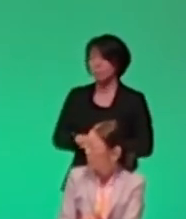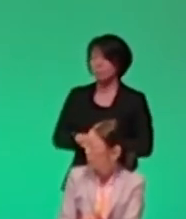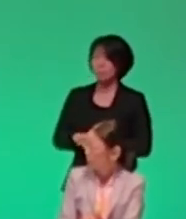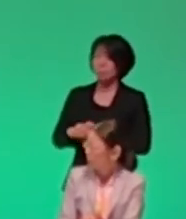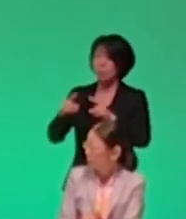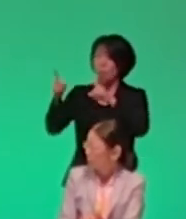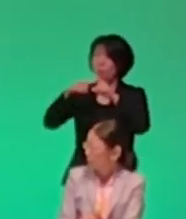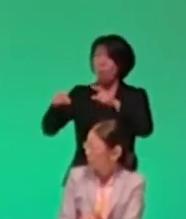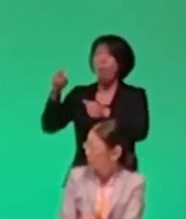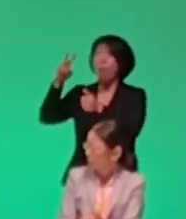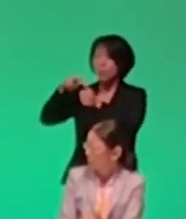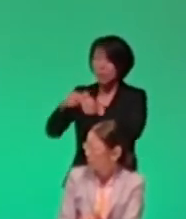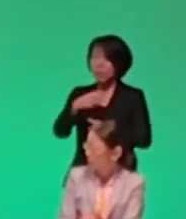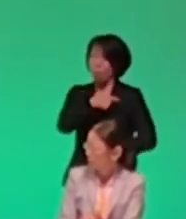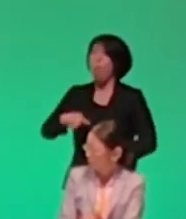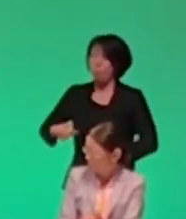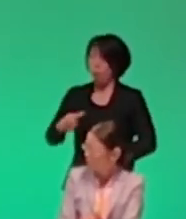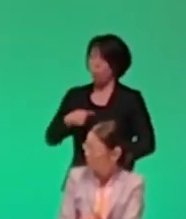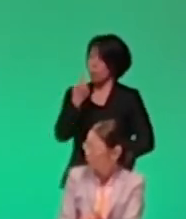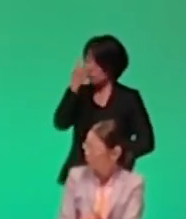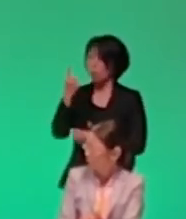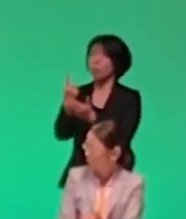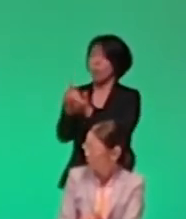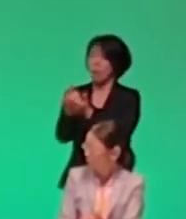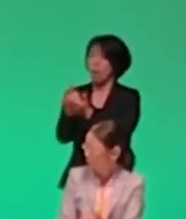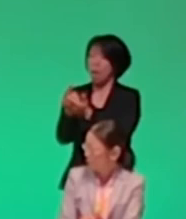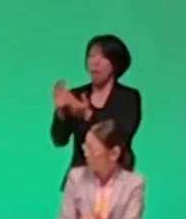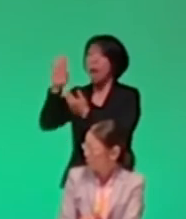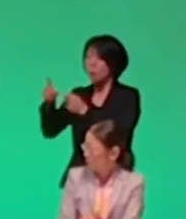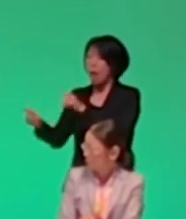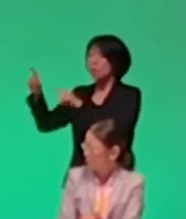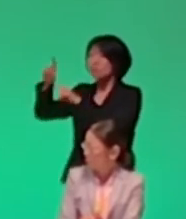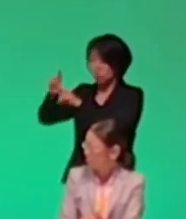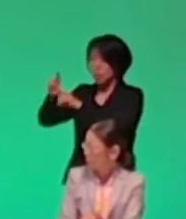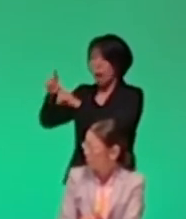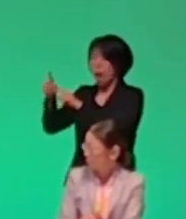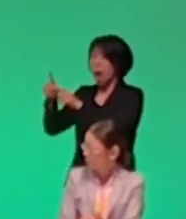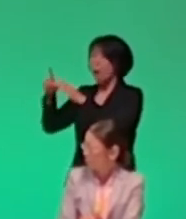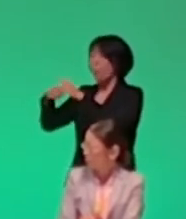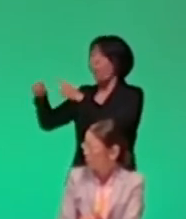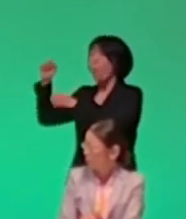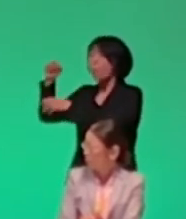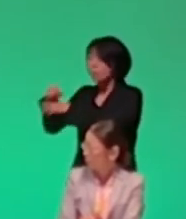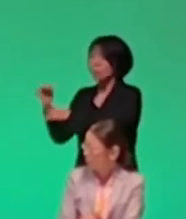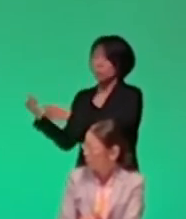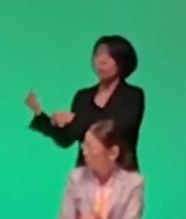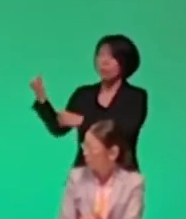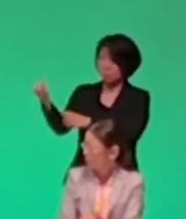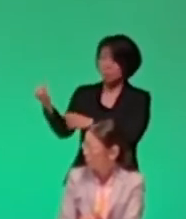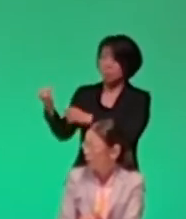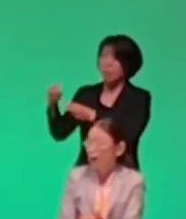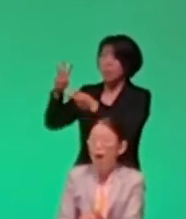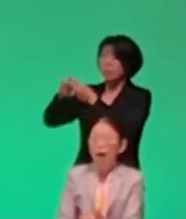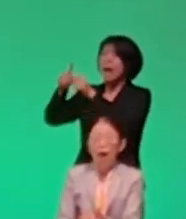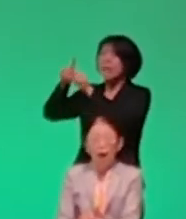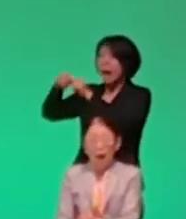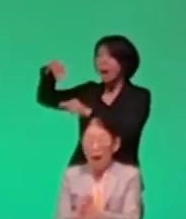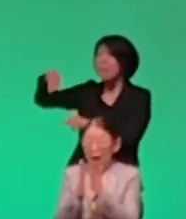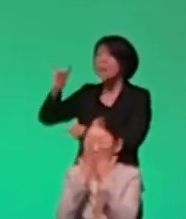公認候補は私一人だけだったんです。すごいでしょ。で後から追加婚に来た女性がいるんですけど、田中真紀子さんって言うんです